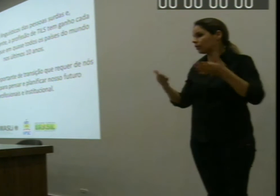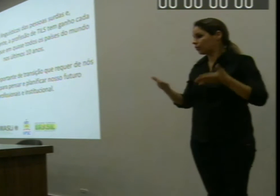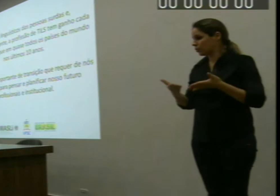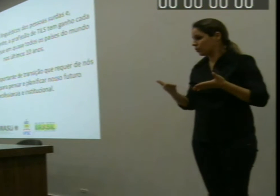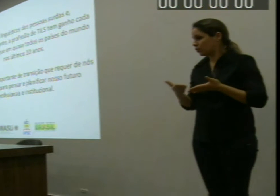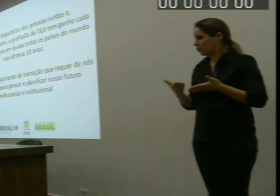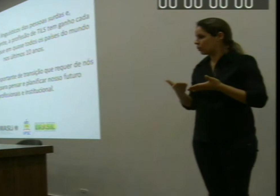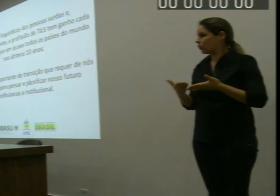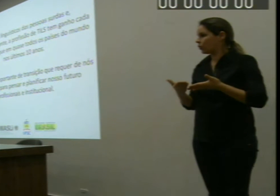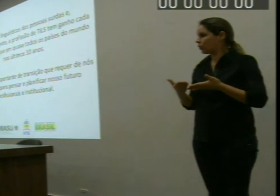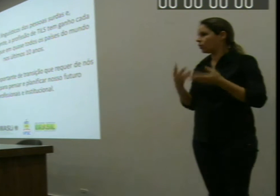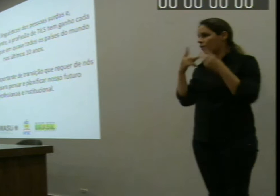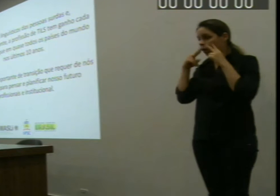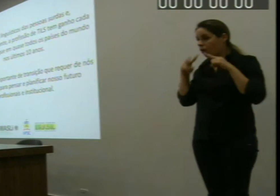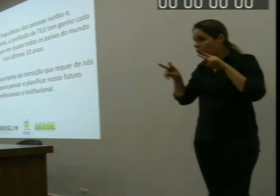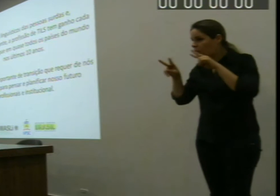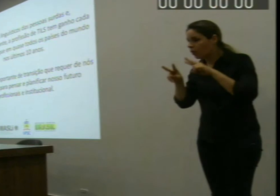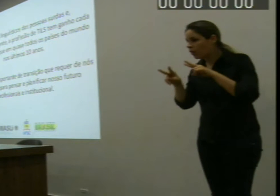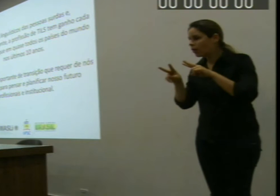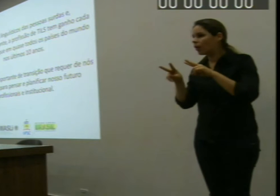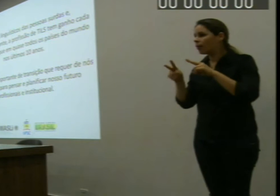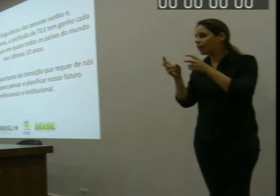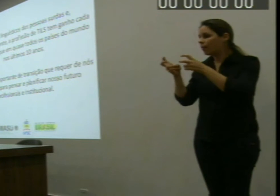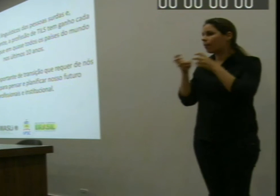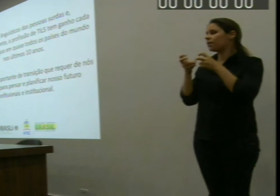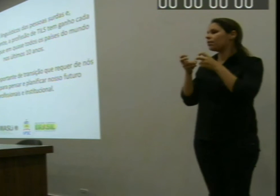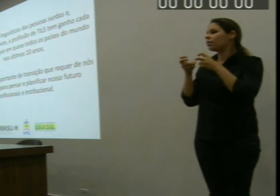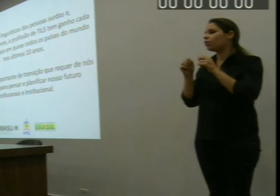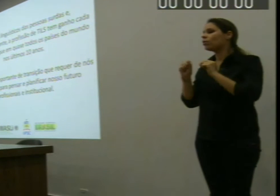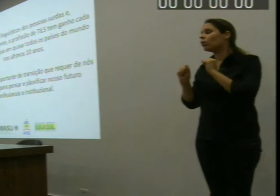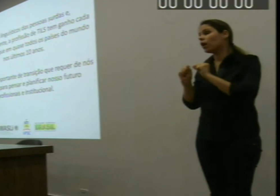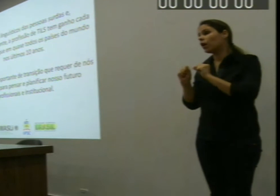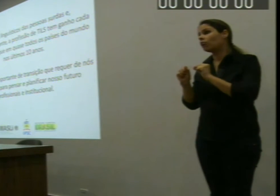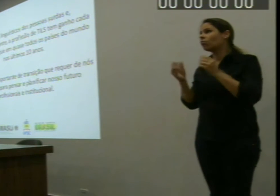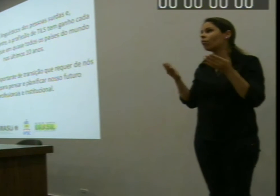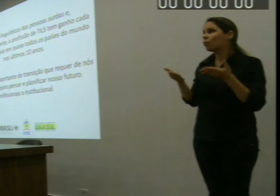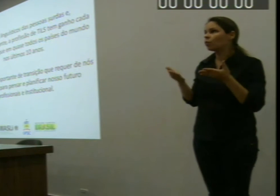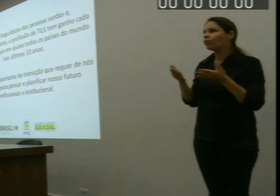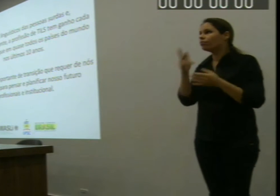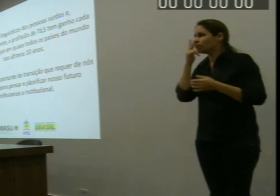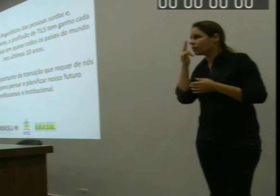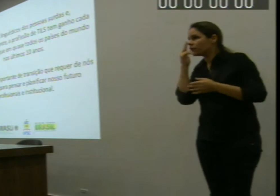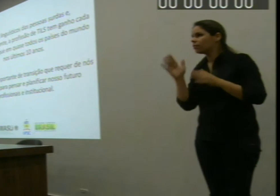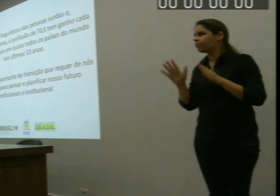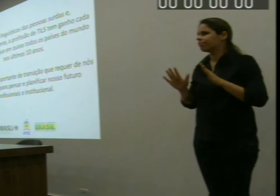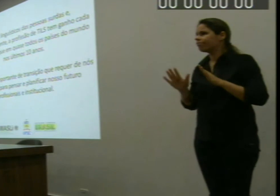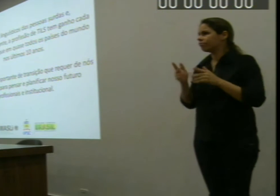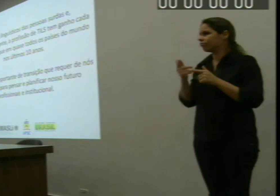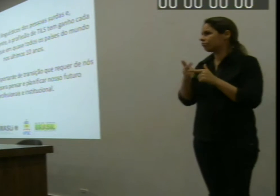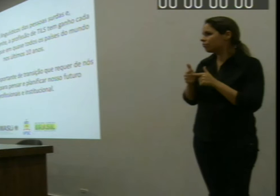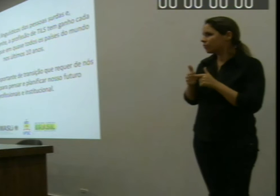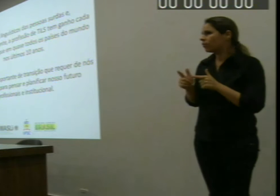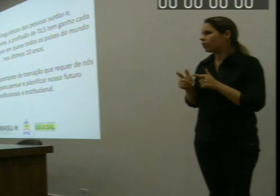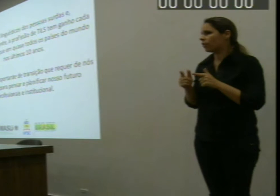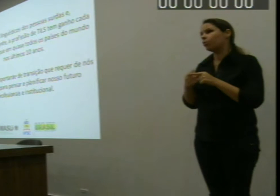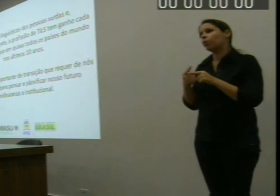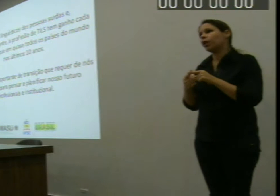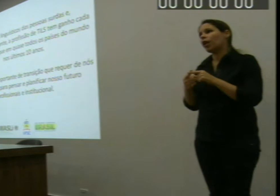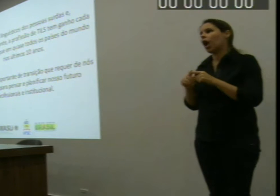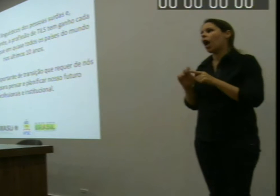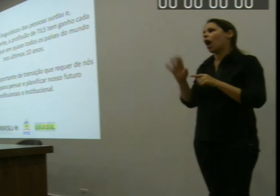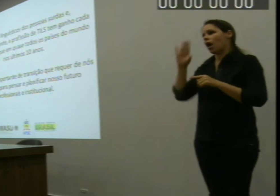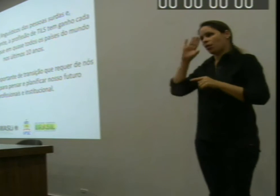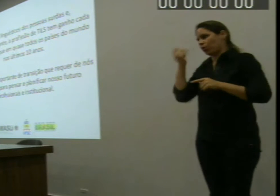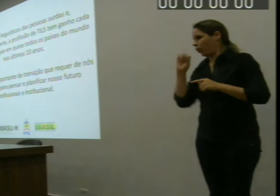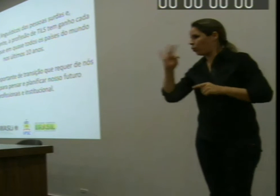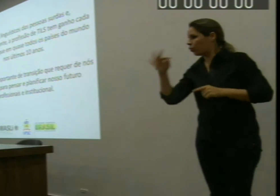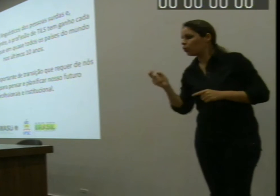com elas e elas se tornaram certos problemas também né Nem tudo foi solução foi